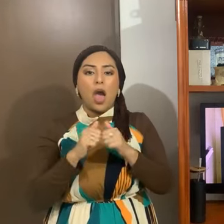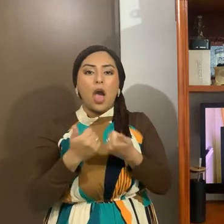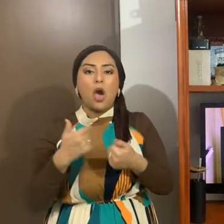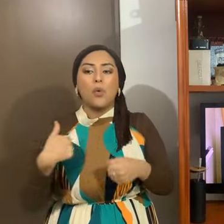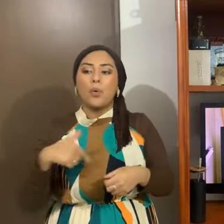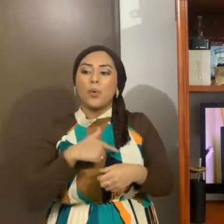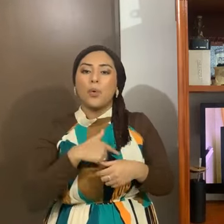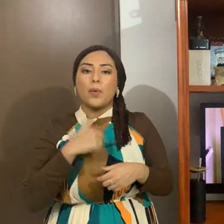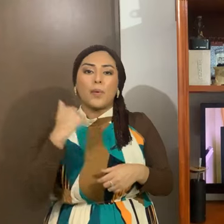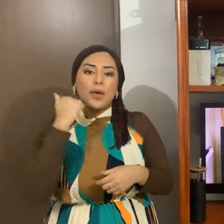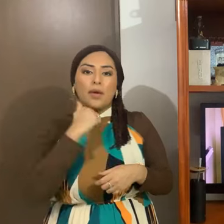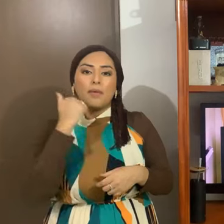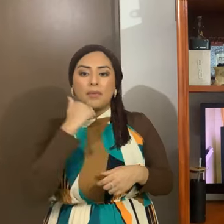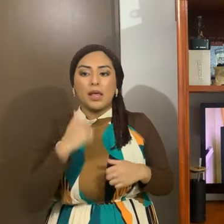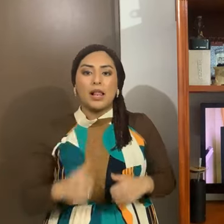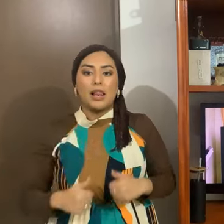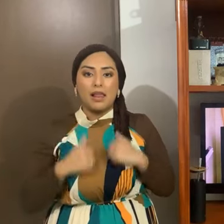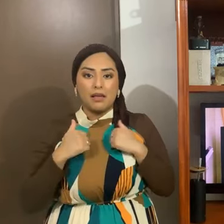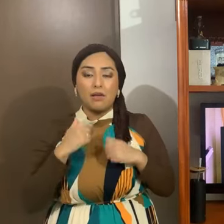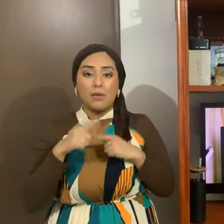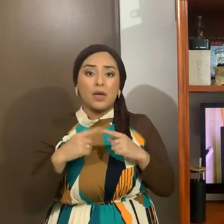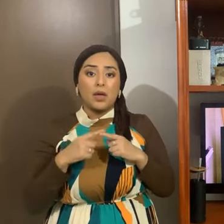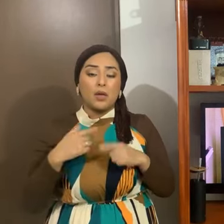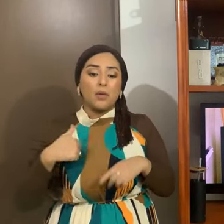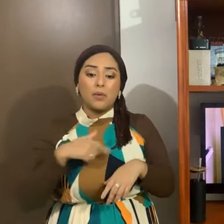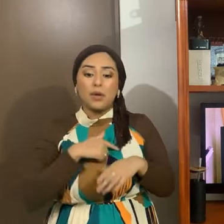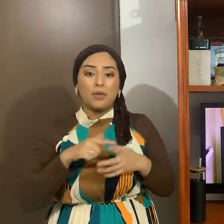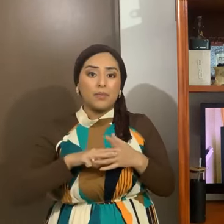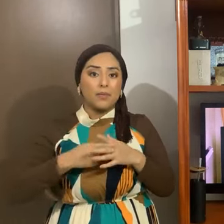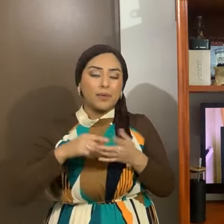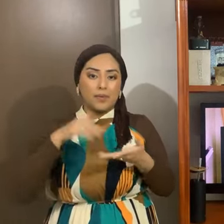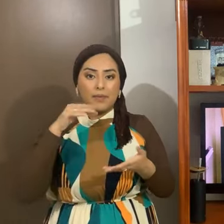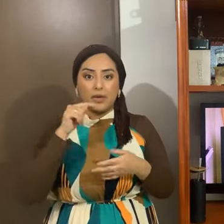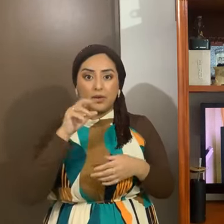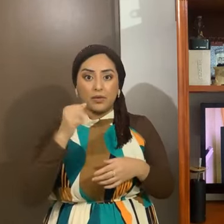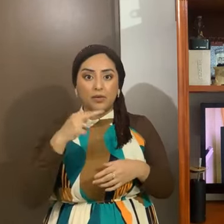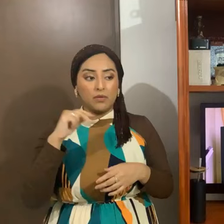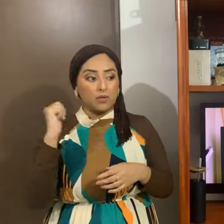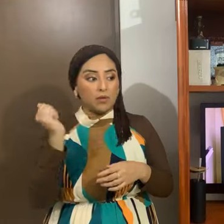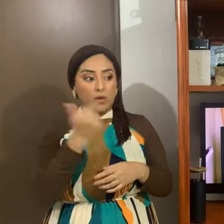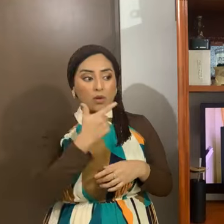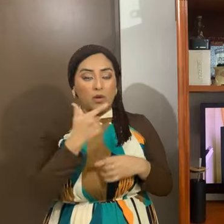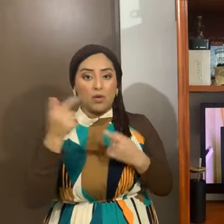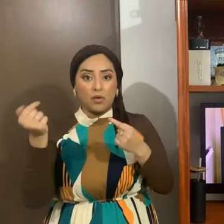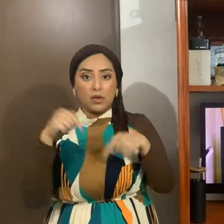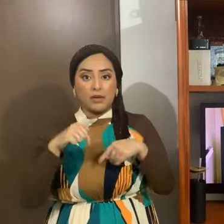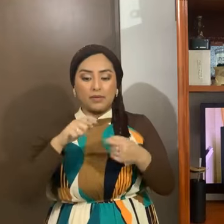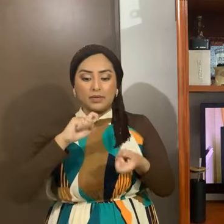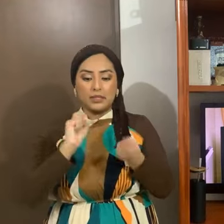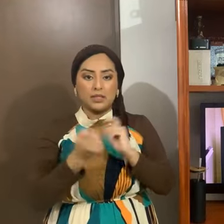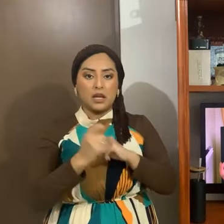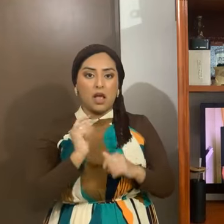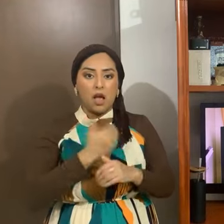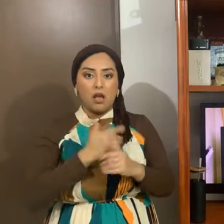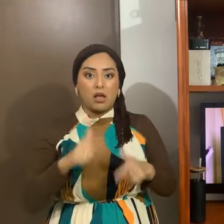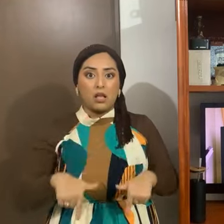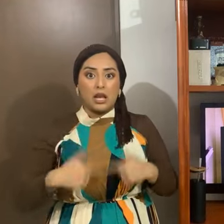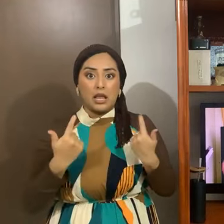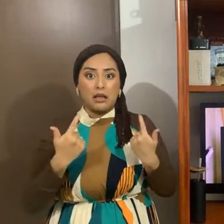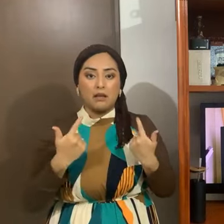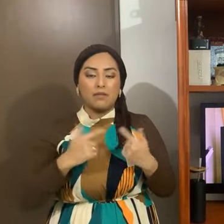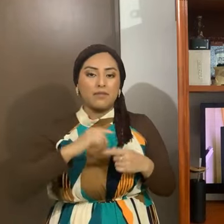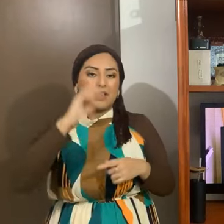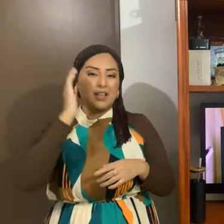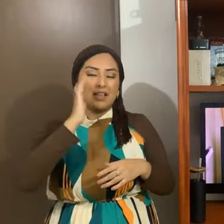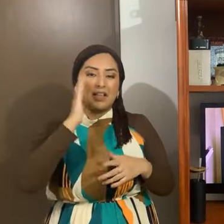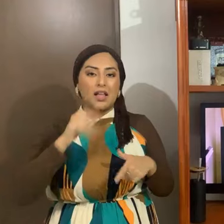que vivimos. Cuando nosotros empezamos a estudiar Torah, todos venimos a cambiar nuestra vida. De una